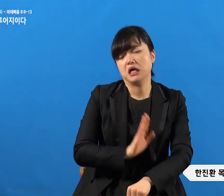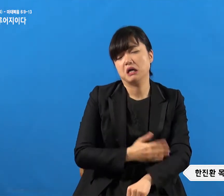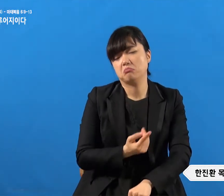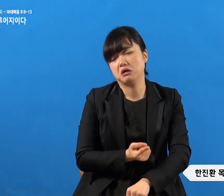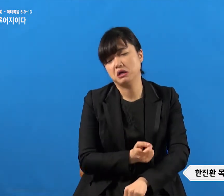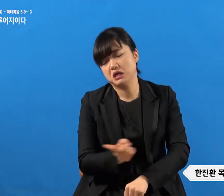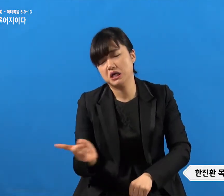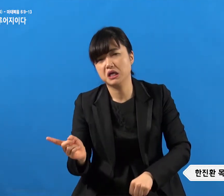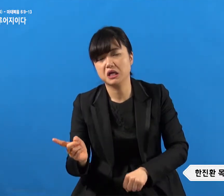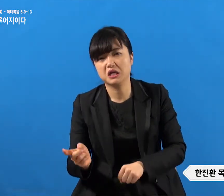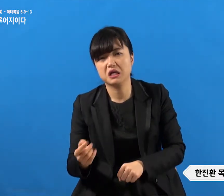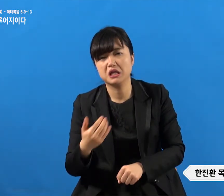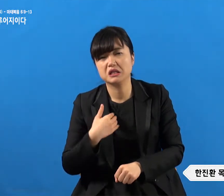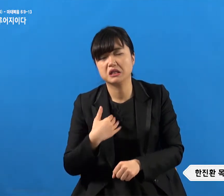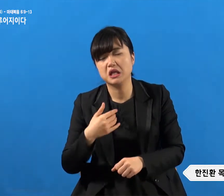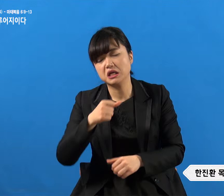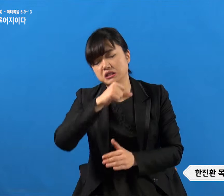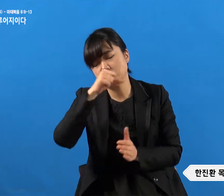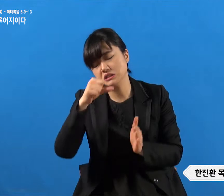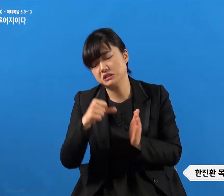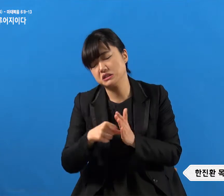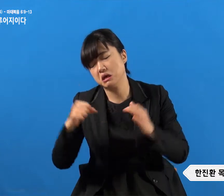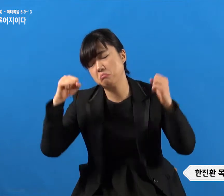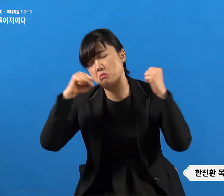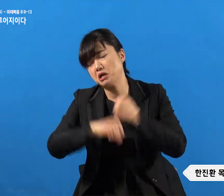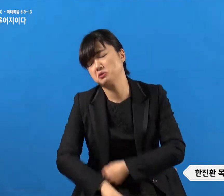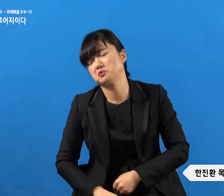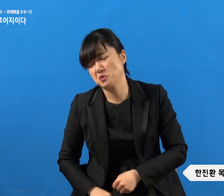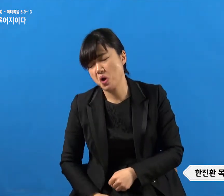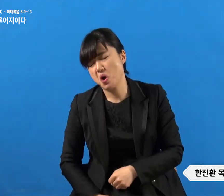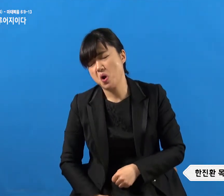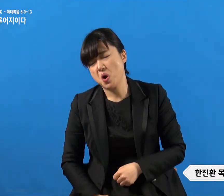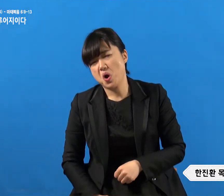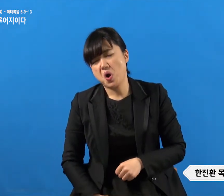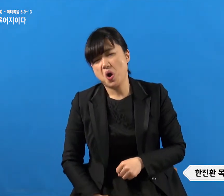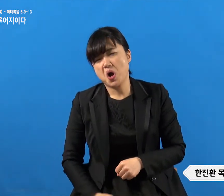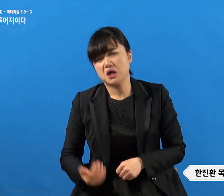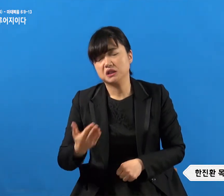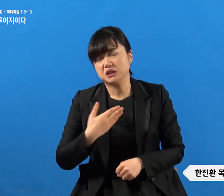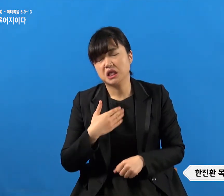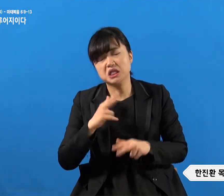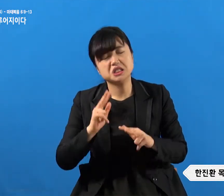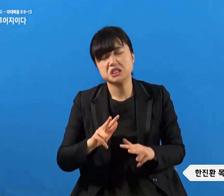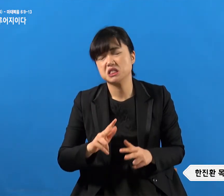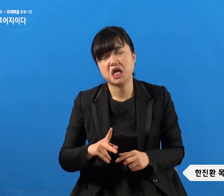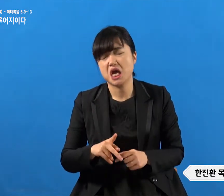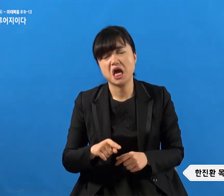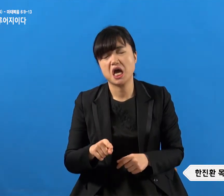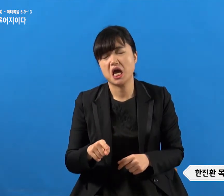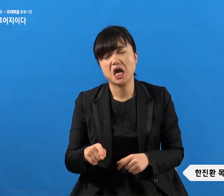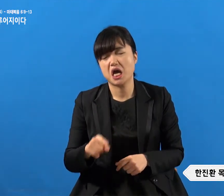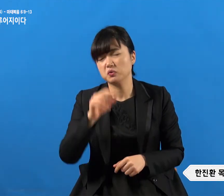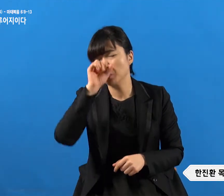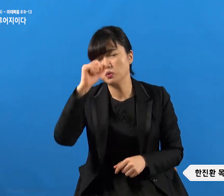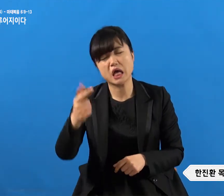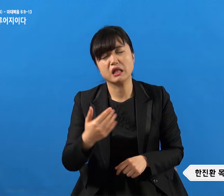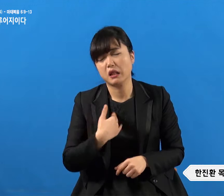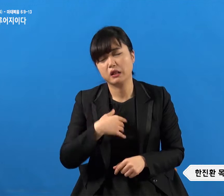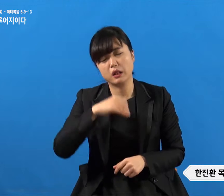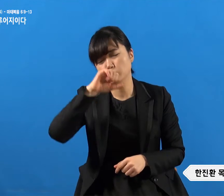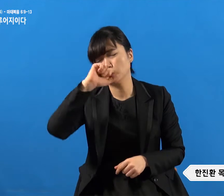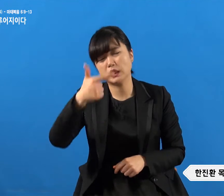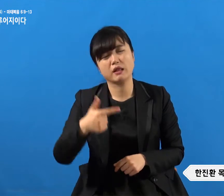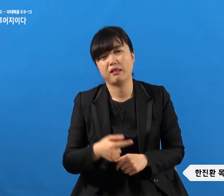길로 들어서게 되면 내 인생은 완전히 망치게 될 것이다. 나는 그러면 이제 이류 인생을 살아야 될 것이다.